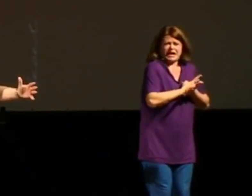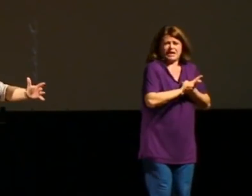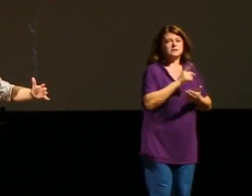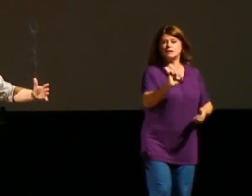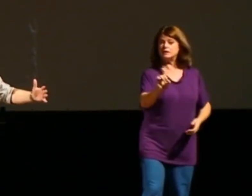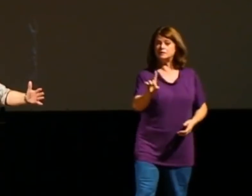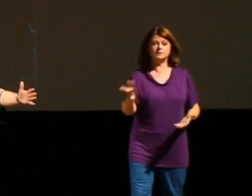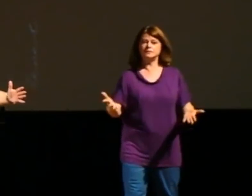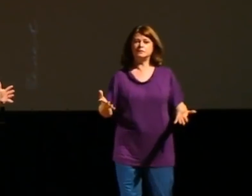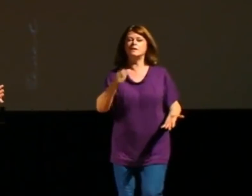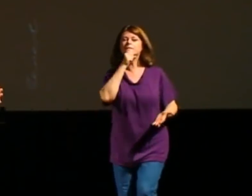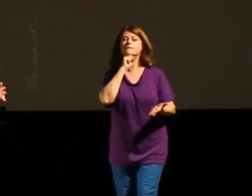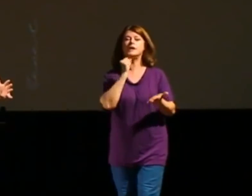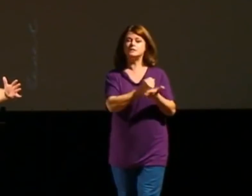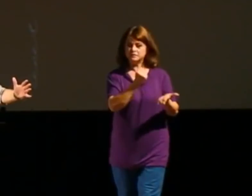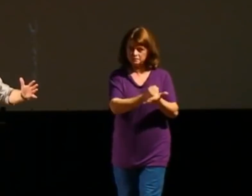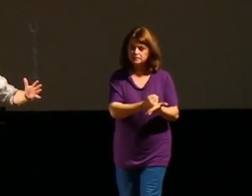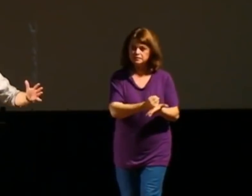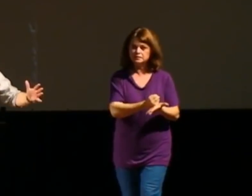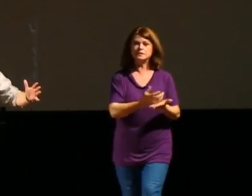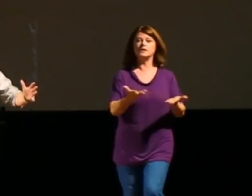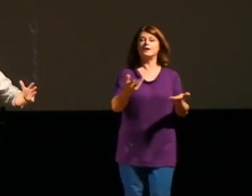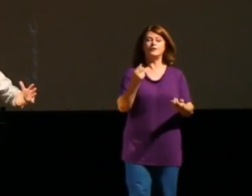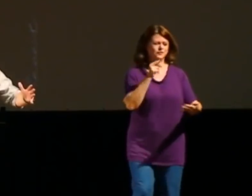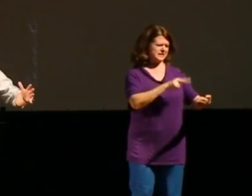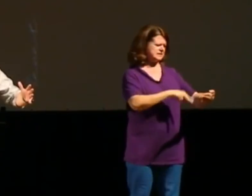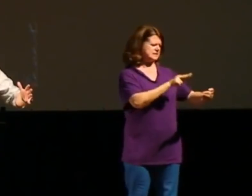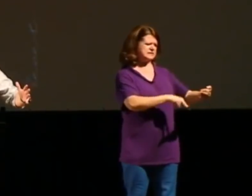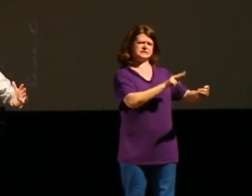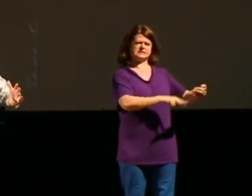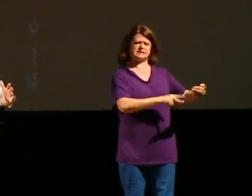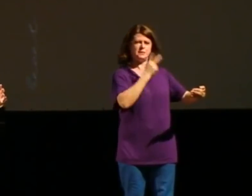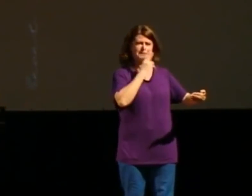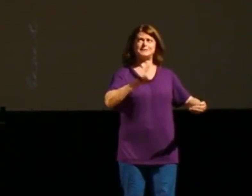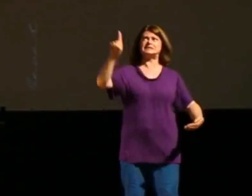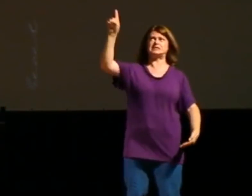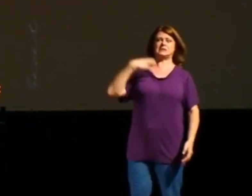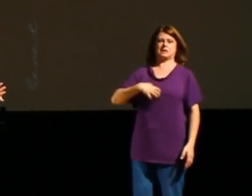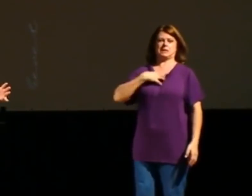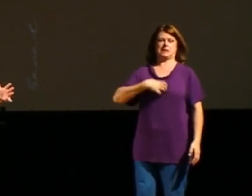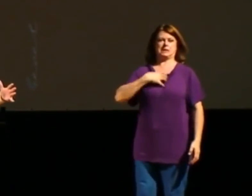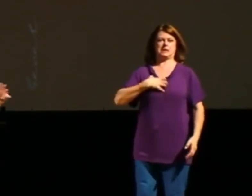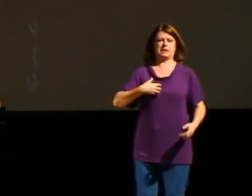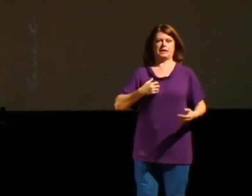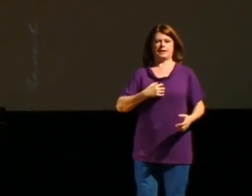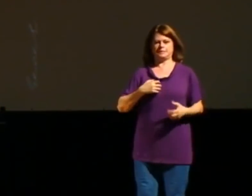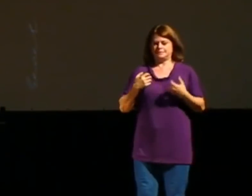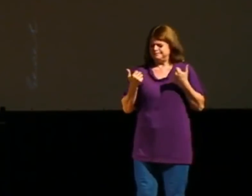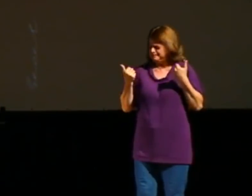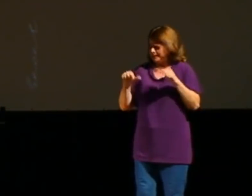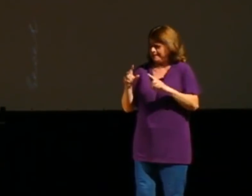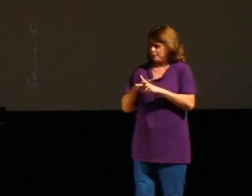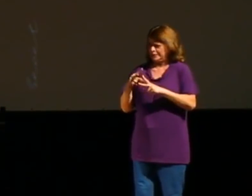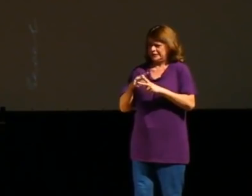Antigo Testamento, pode ser que você interprete ele como um Deus vingativo e bravo e cruel. E quando chega no